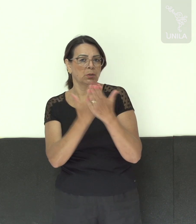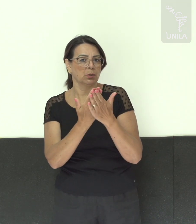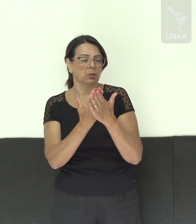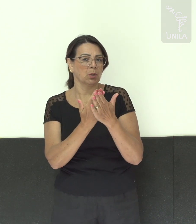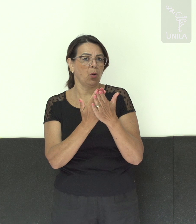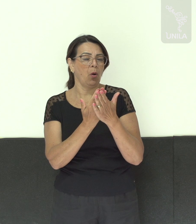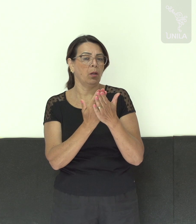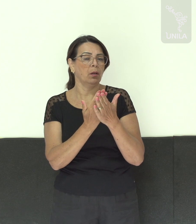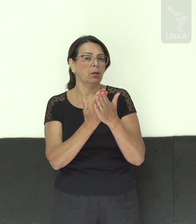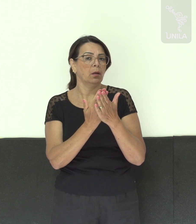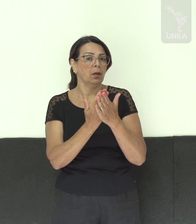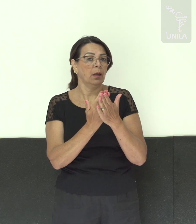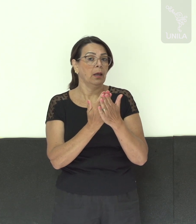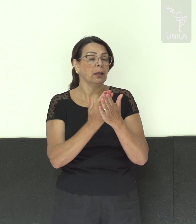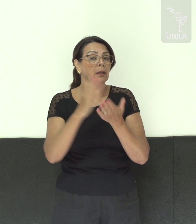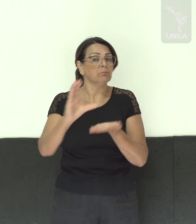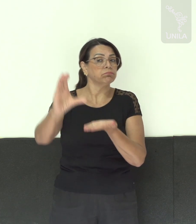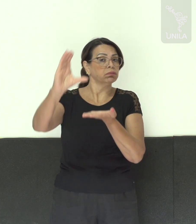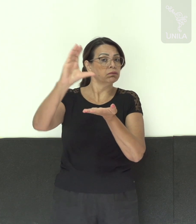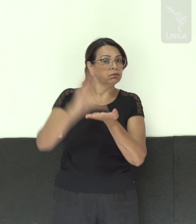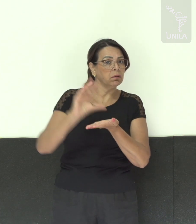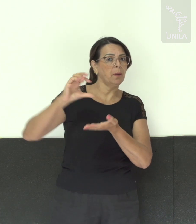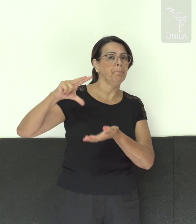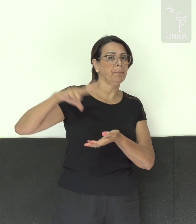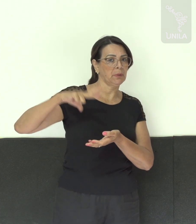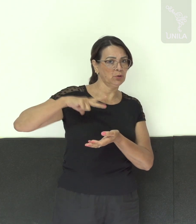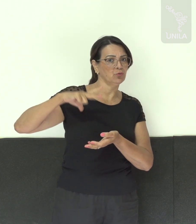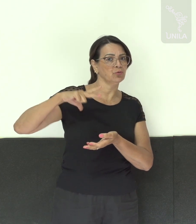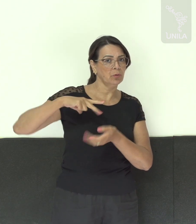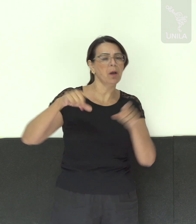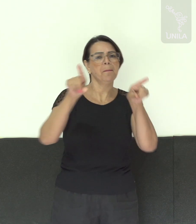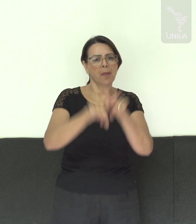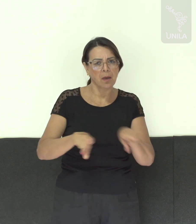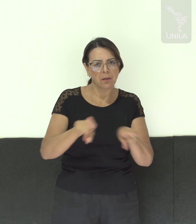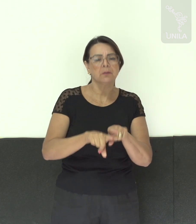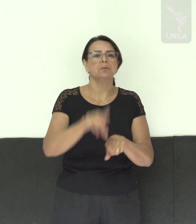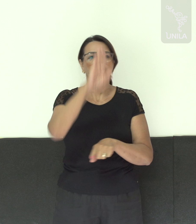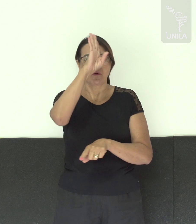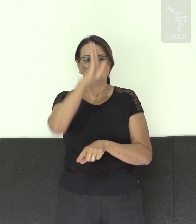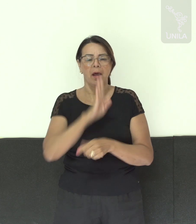instituições mantidas pela iniciativa privada, ainda que gratuitamente.